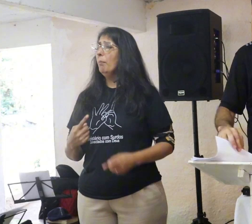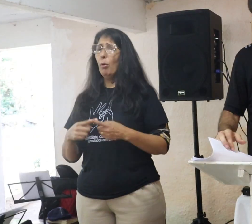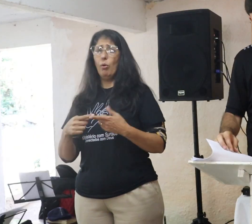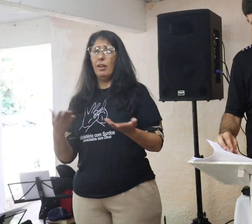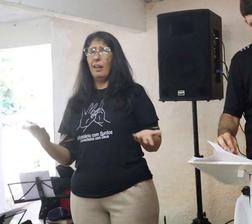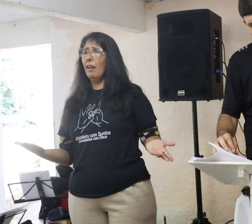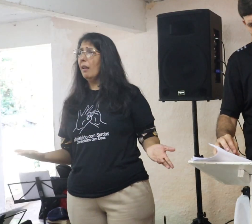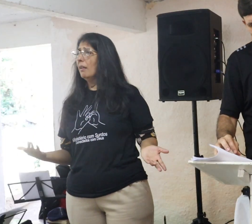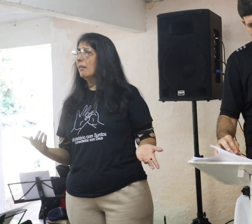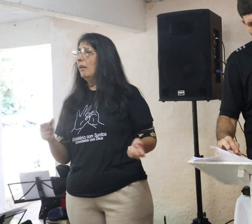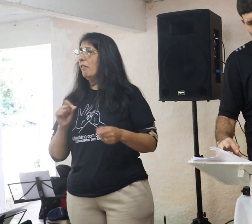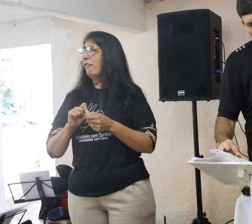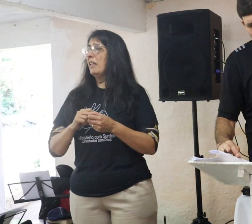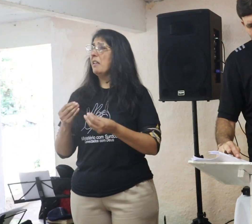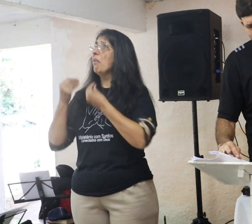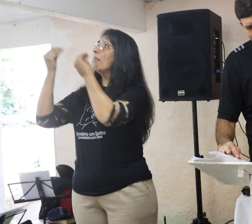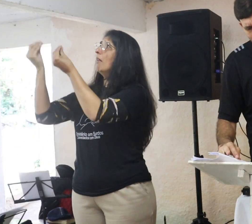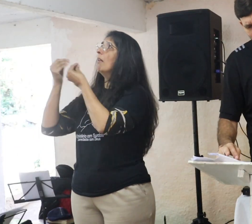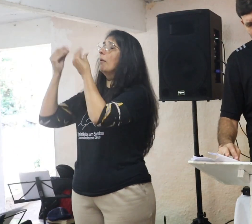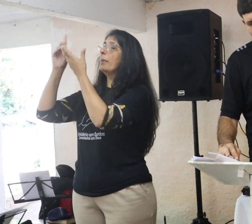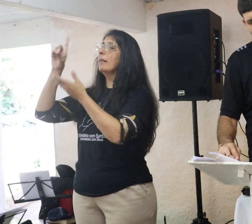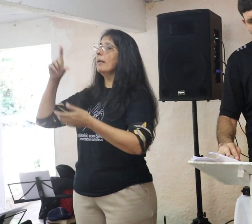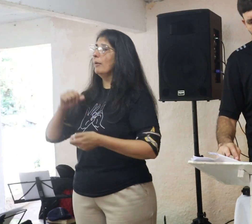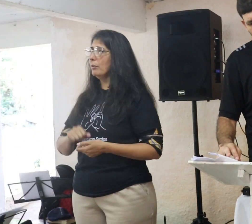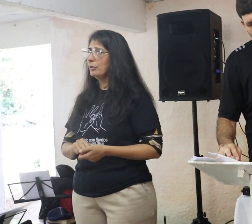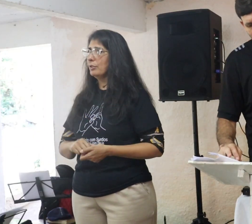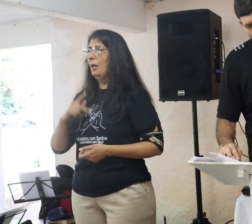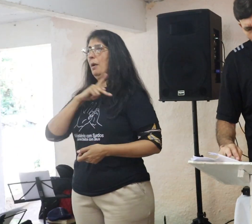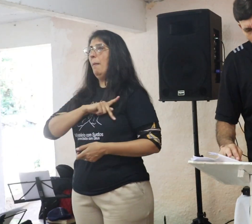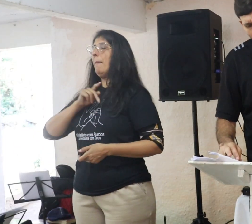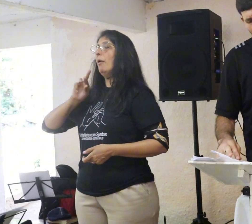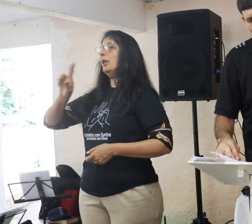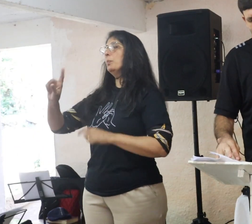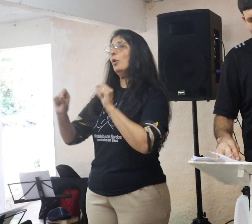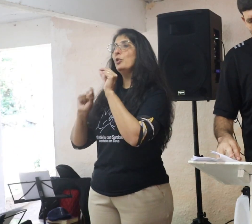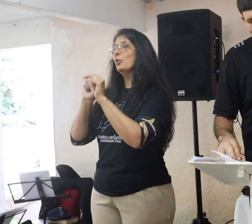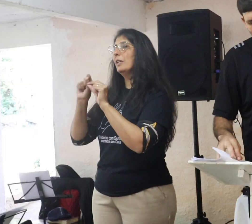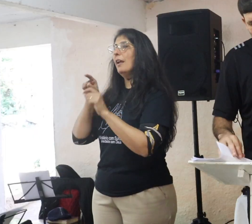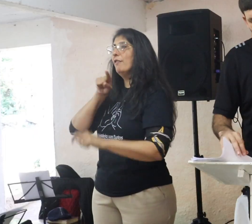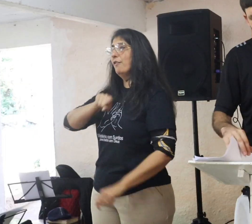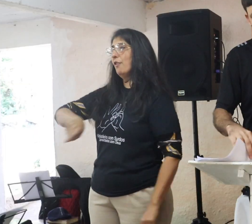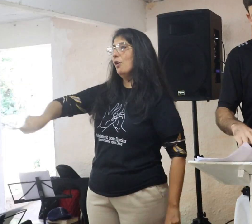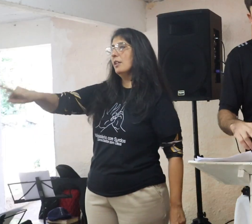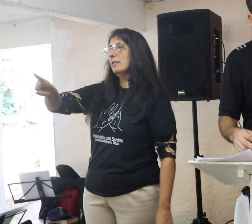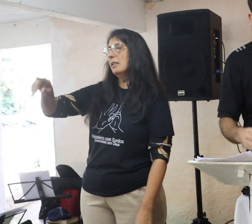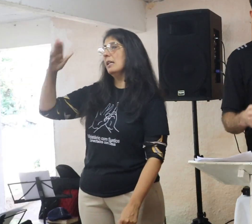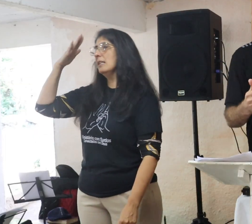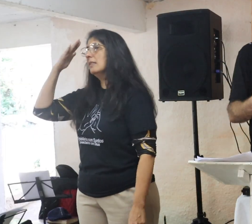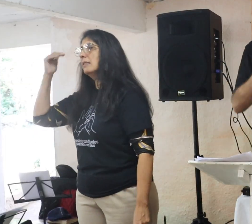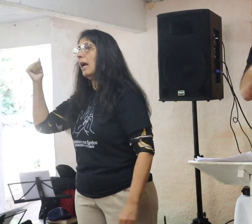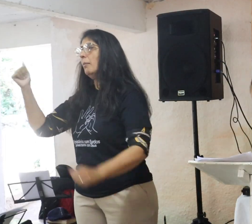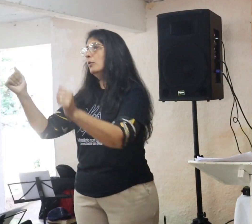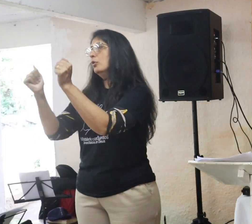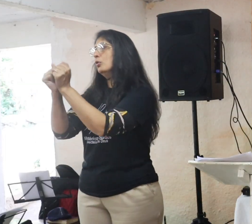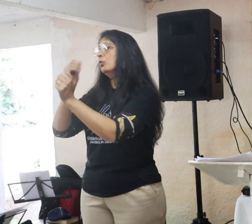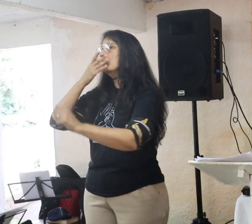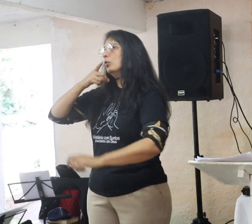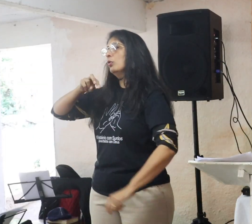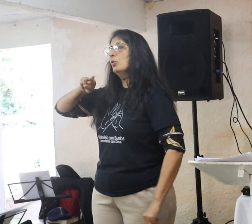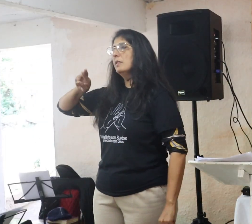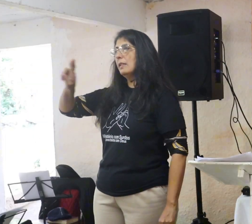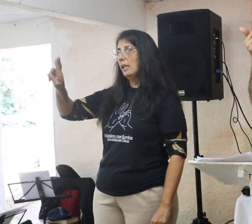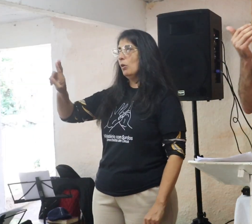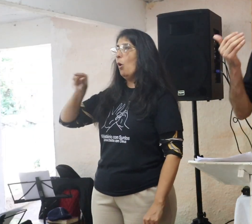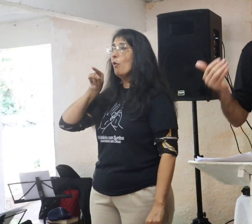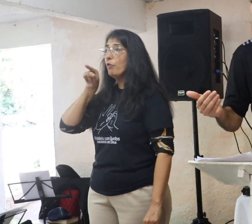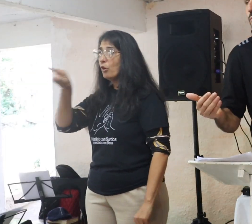isso? Pois vocês sabem que no Senhor o trabalho de vocês não